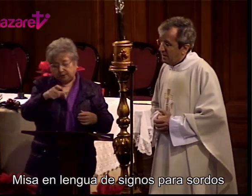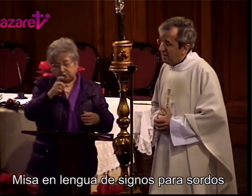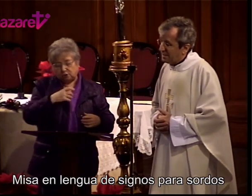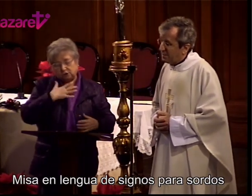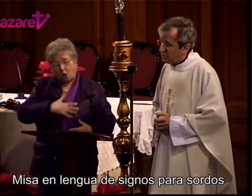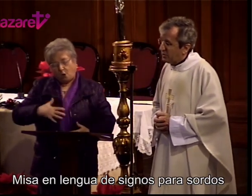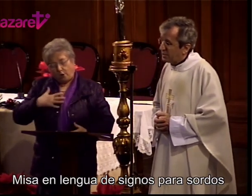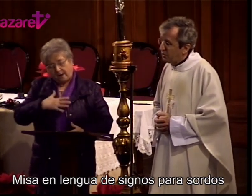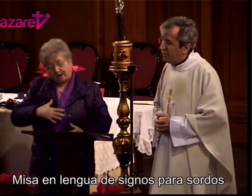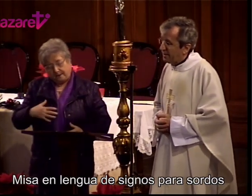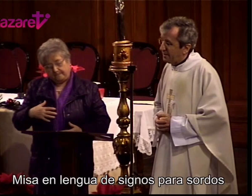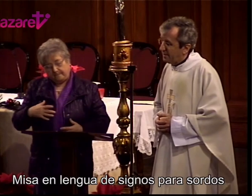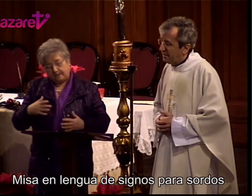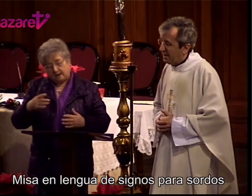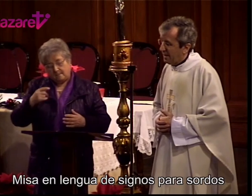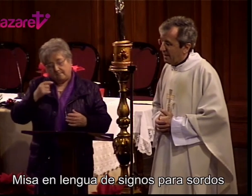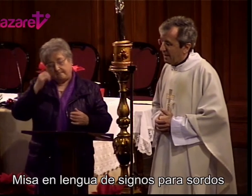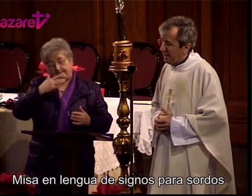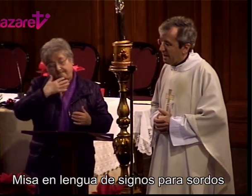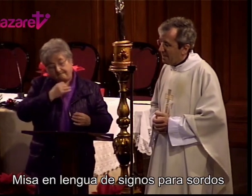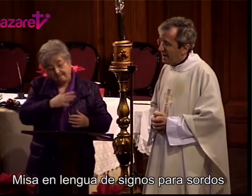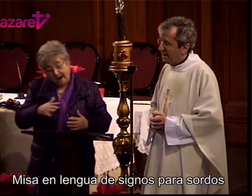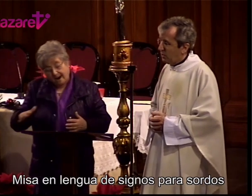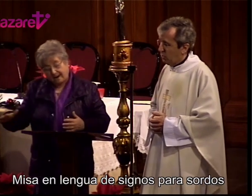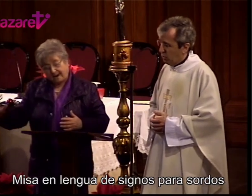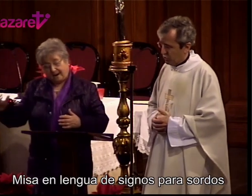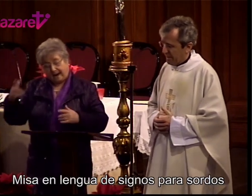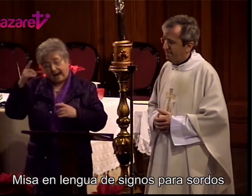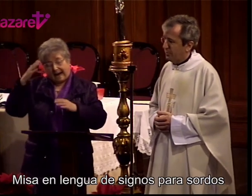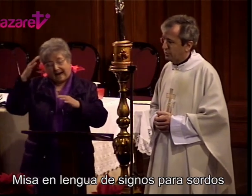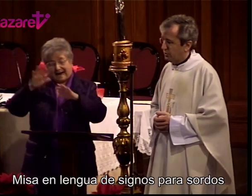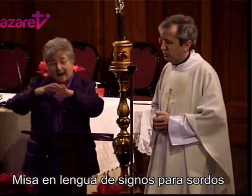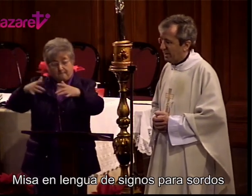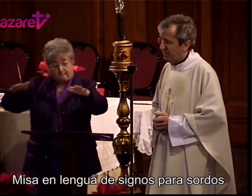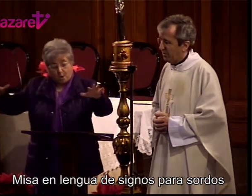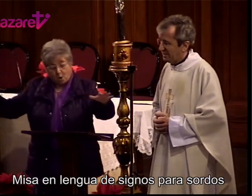las personas gozan, el mar, los campos, los árboles,